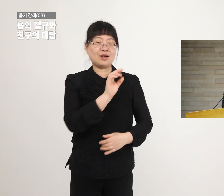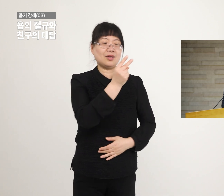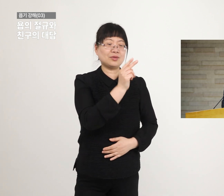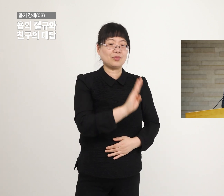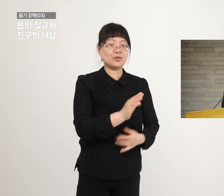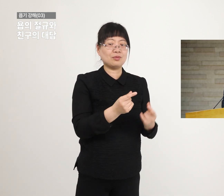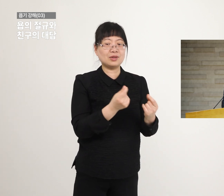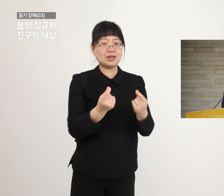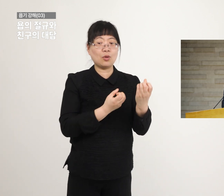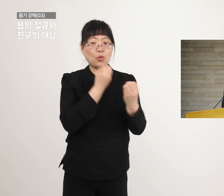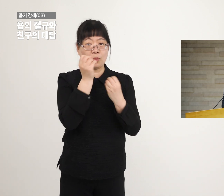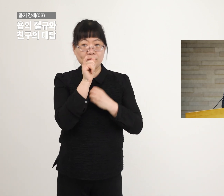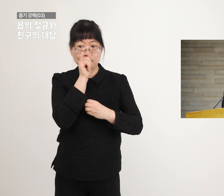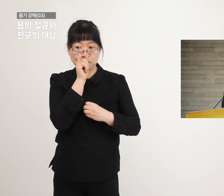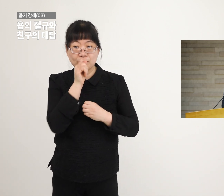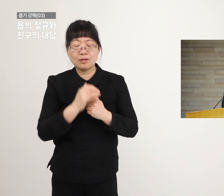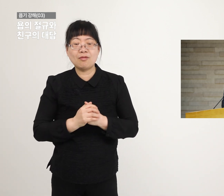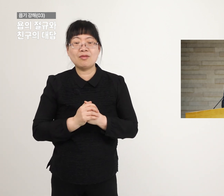비슷한 고백을 해요.